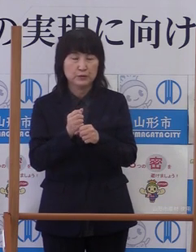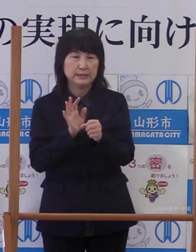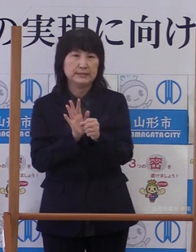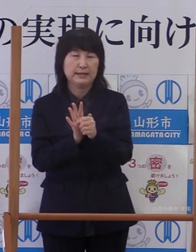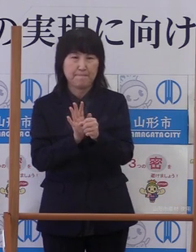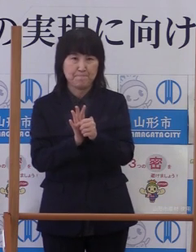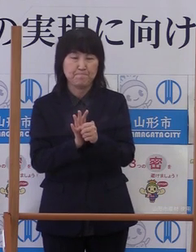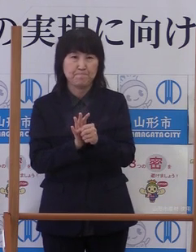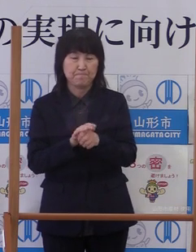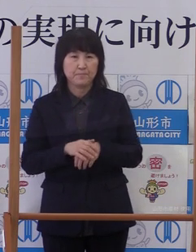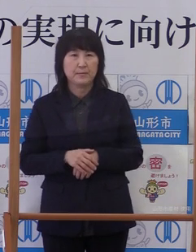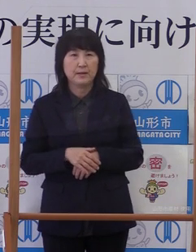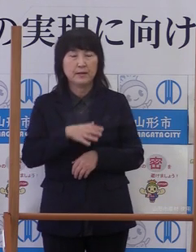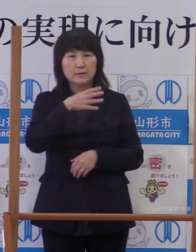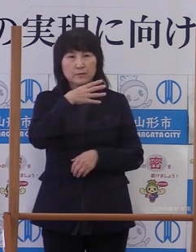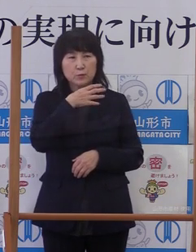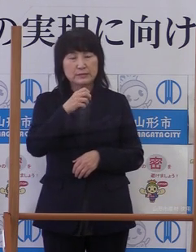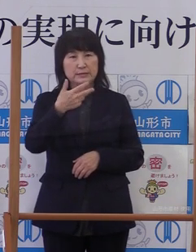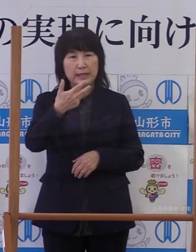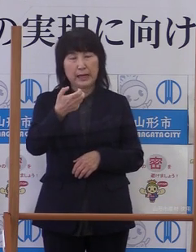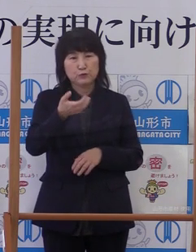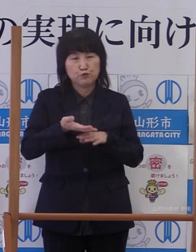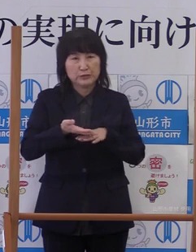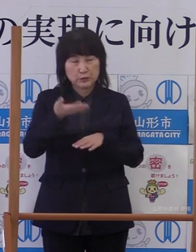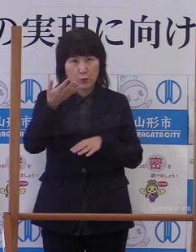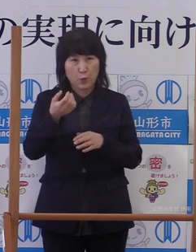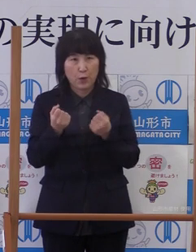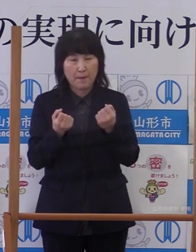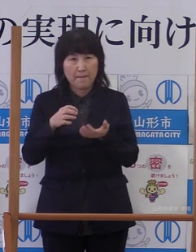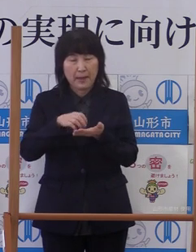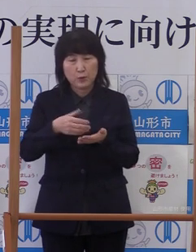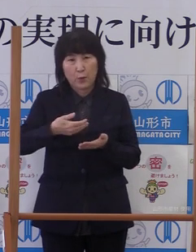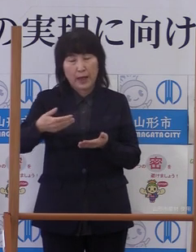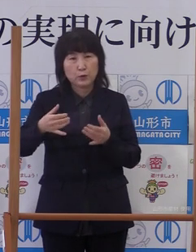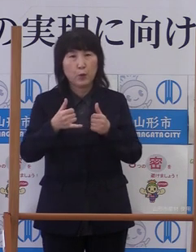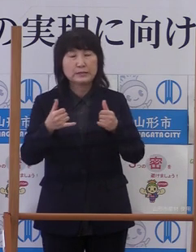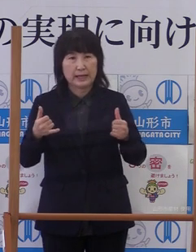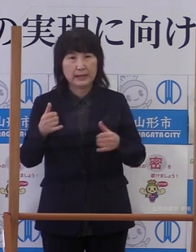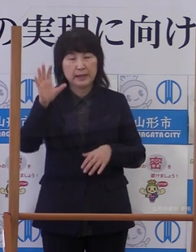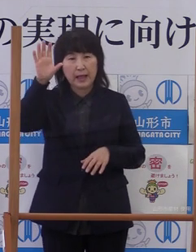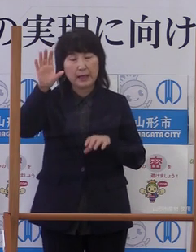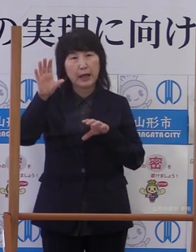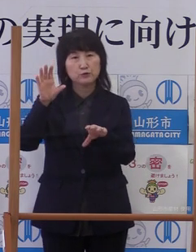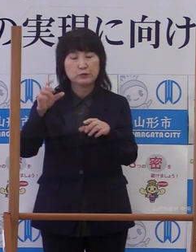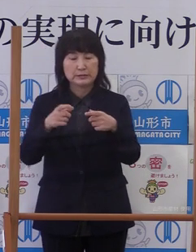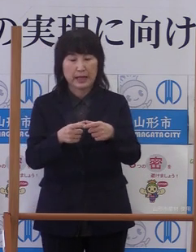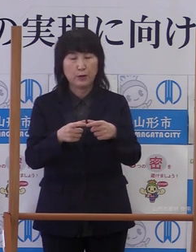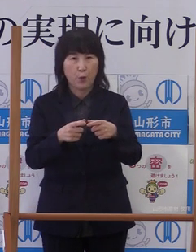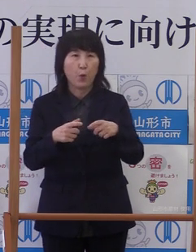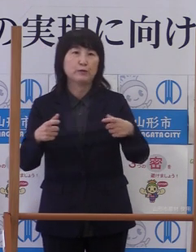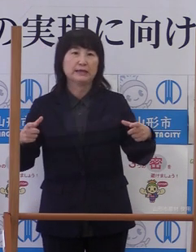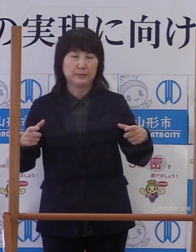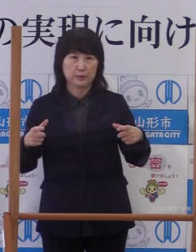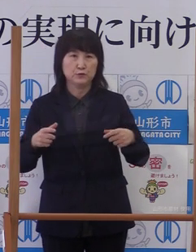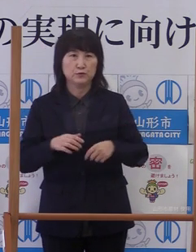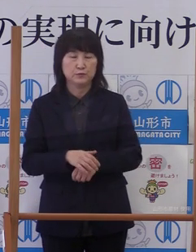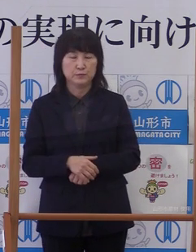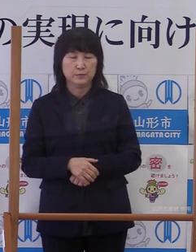、70歳以上の免許返納者に対して交付するタクシー券を増額いたします。